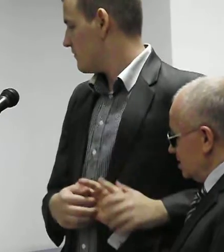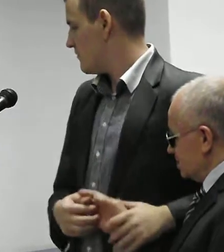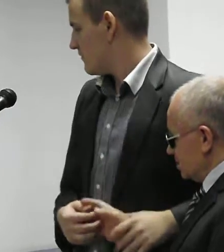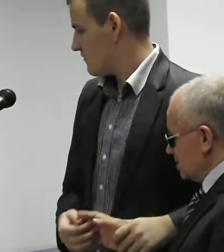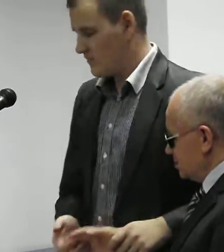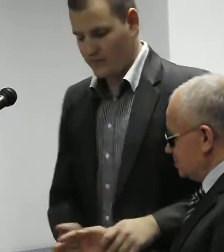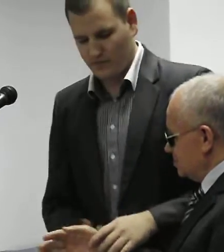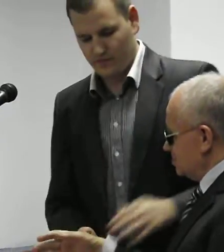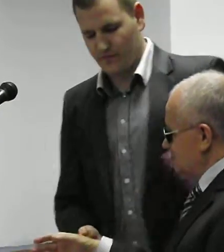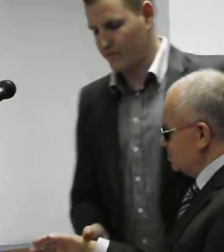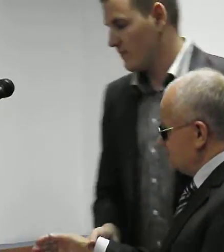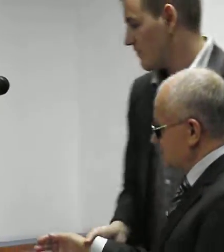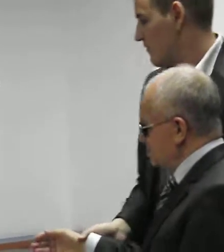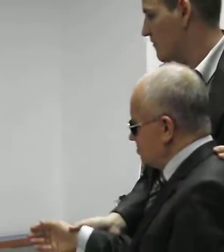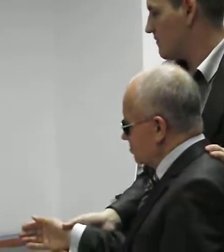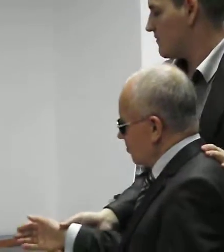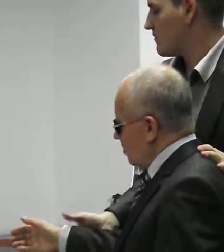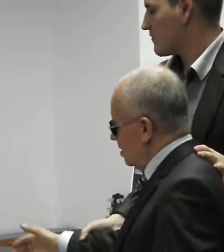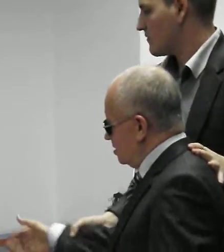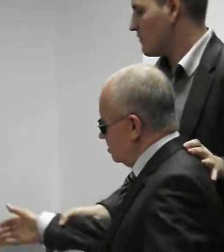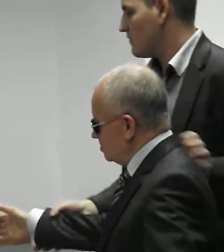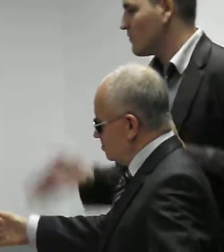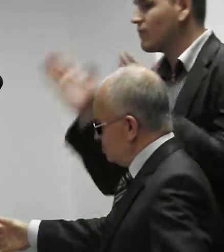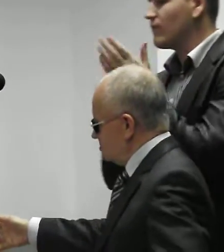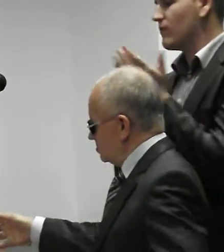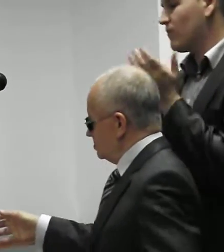om al acestui oraș, marelui profesor Adamescu.